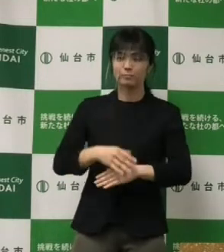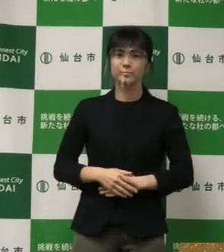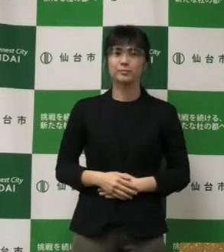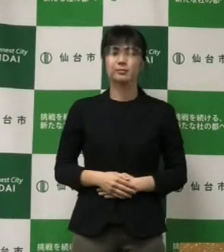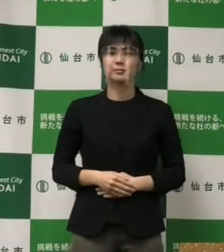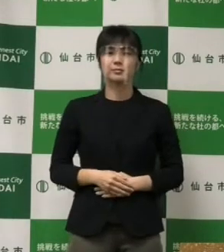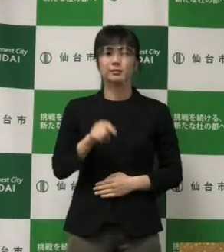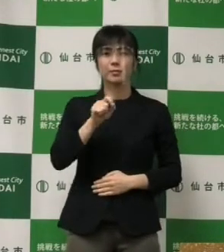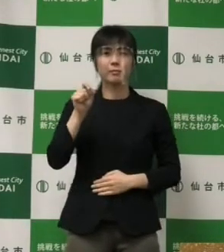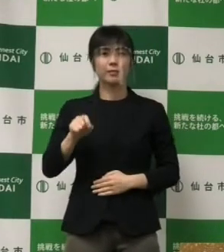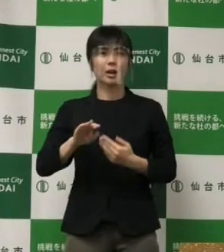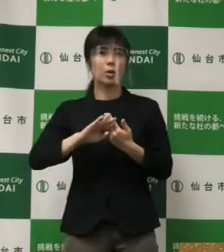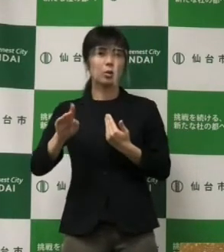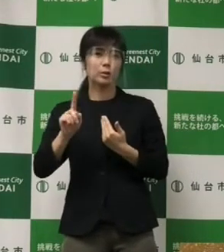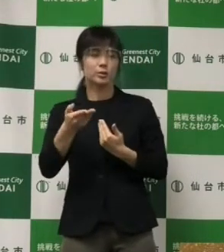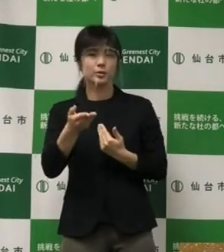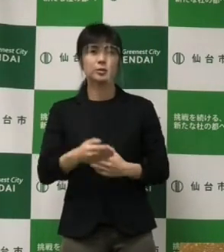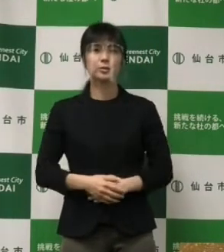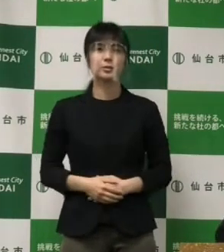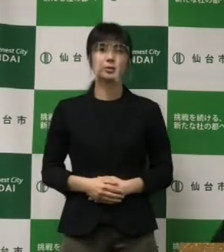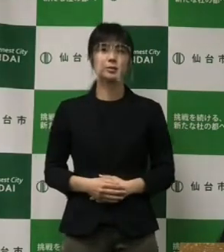他に何かご質問ございますでしょうか。